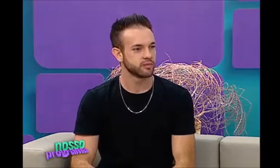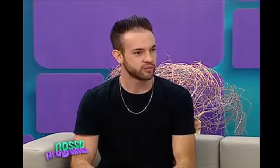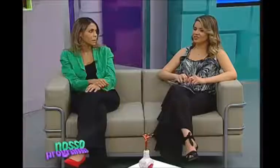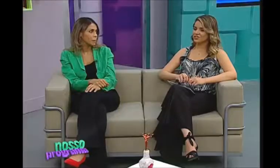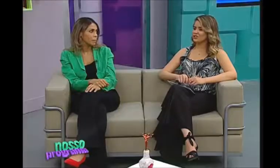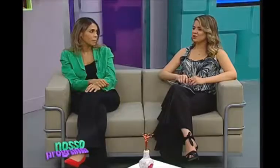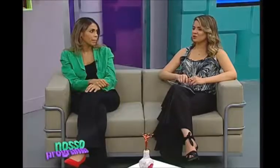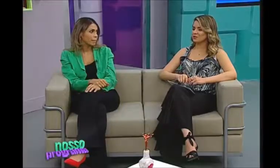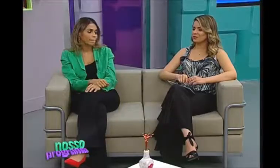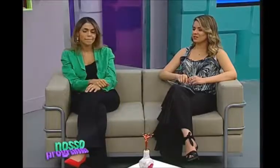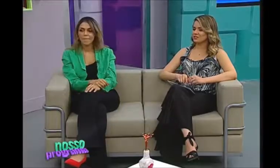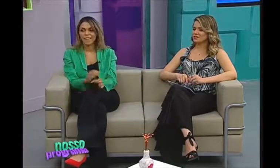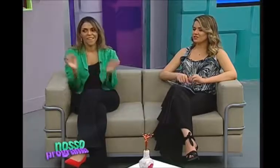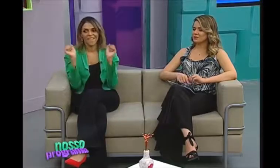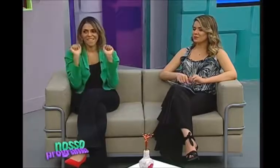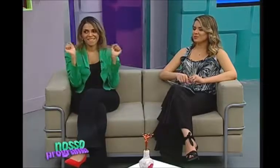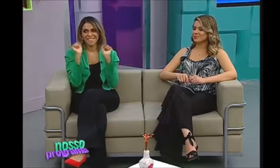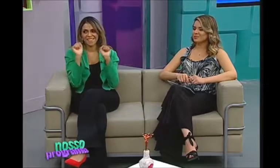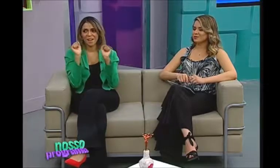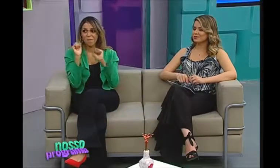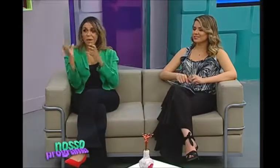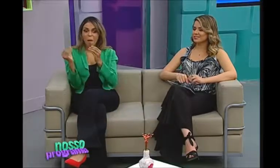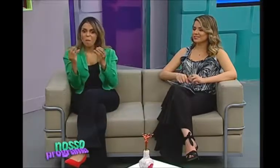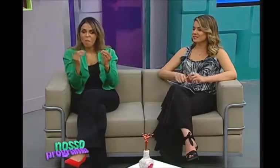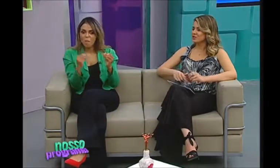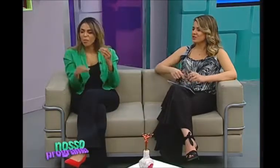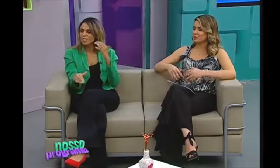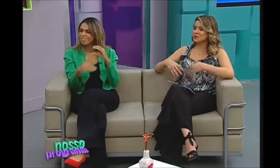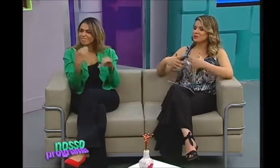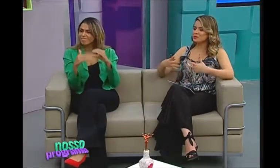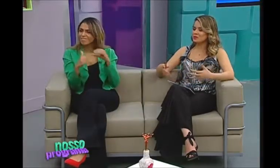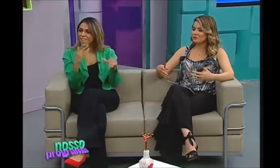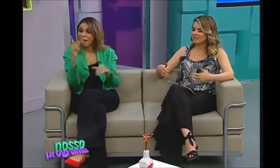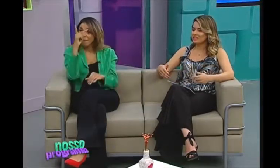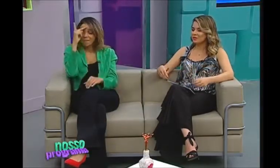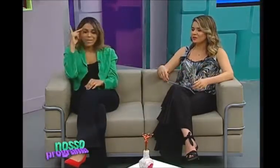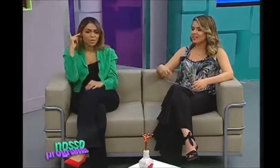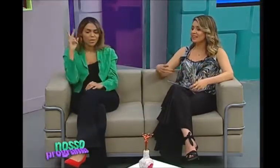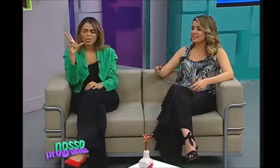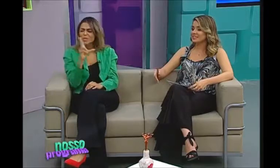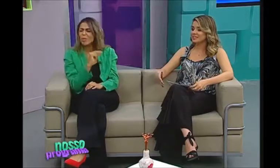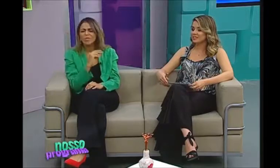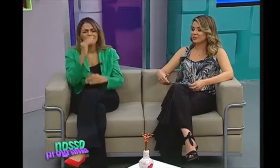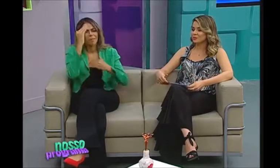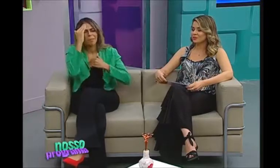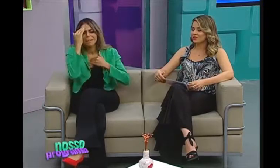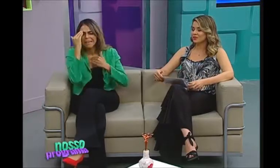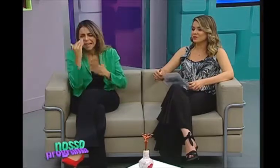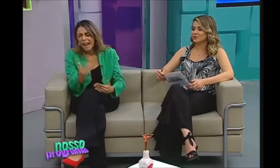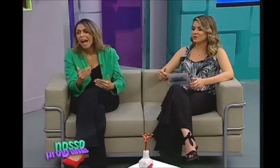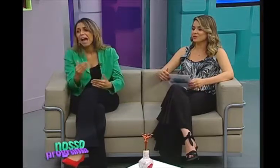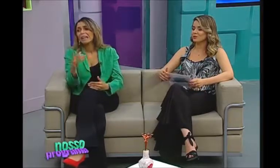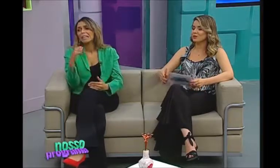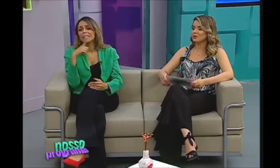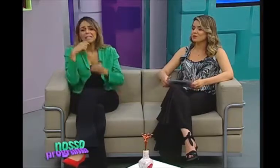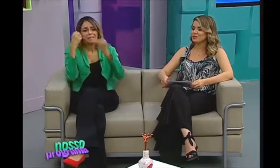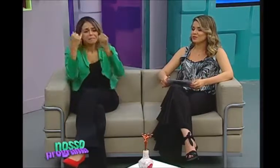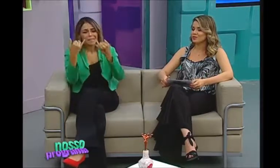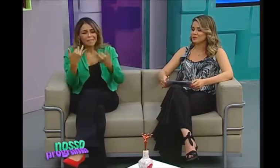A gente adorou também, a gente recebeu tantas notícias de pessoas vibrando e agradecendo por ter falado de um assunto tão importante